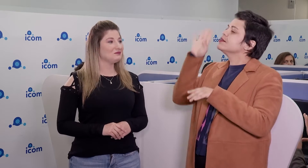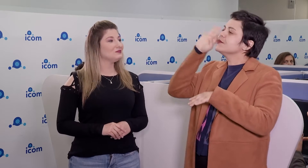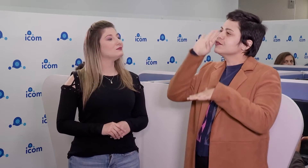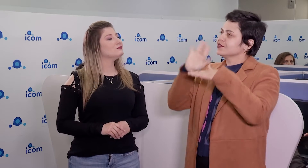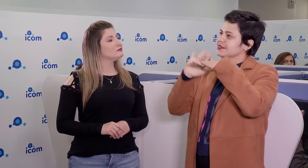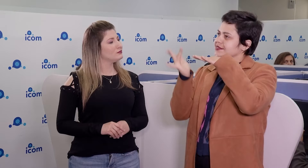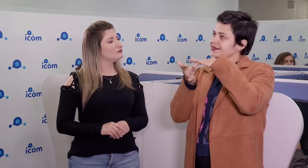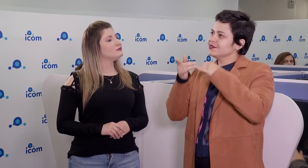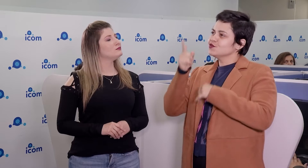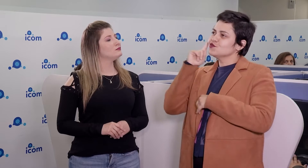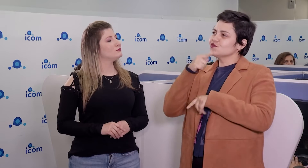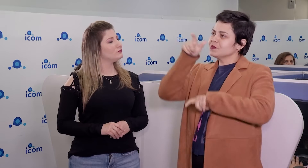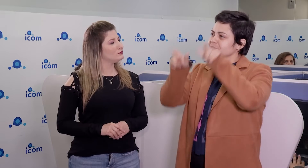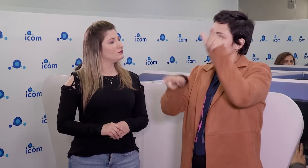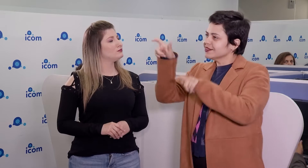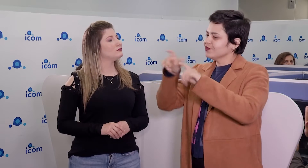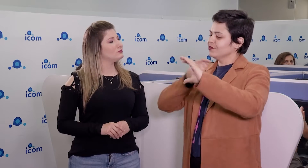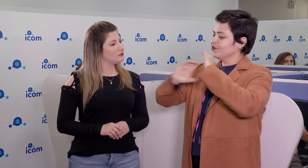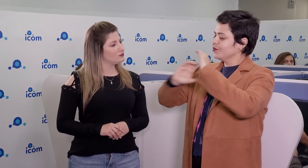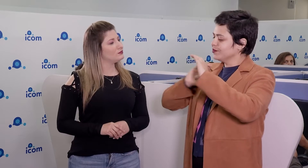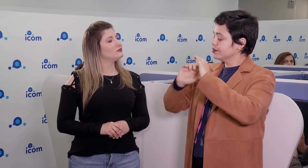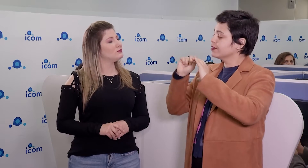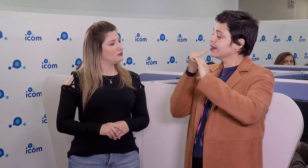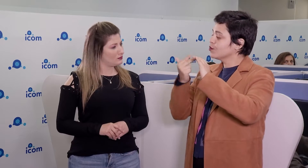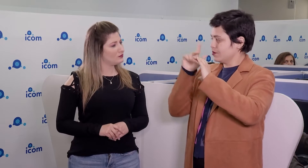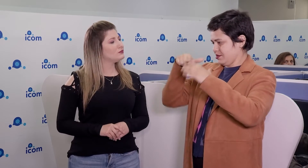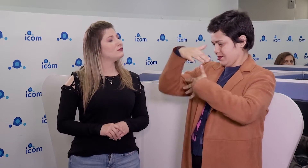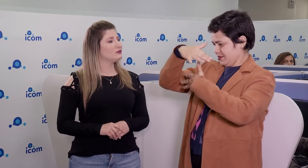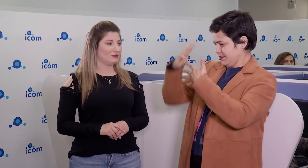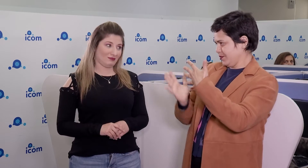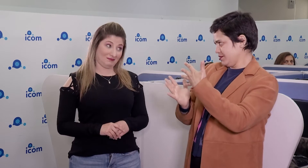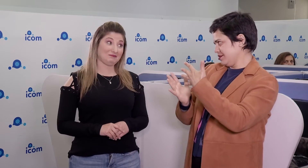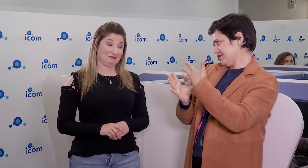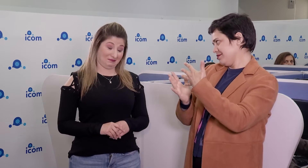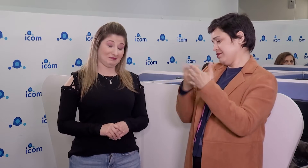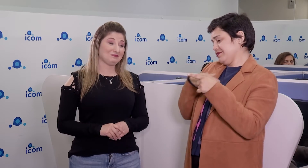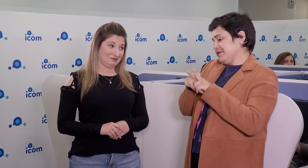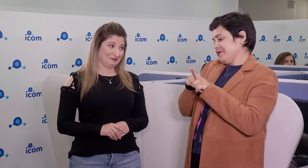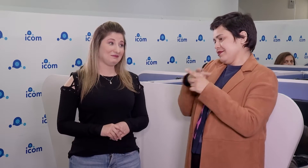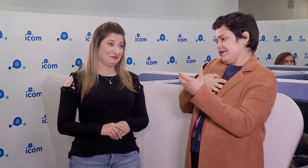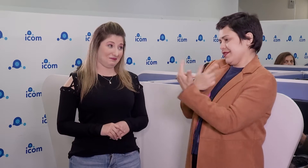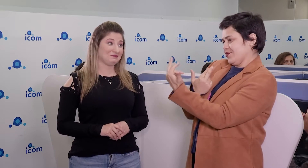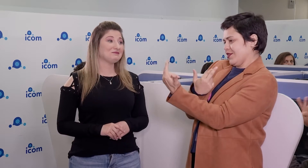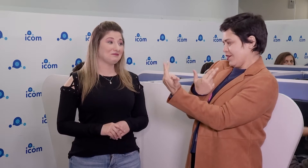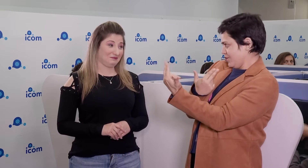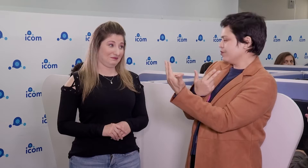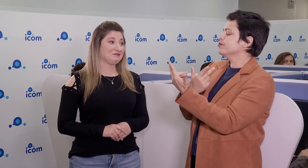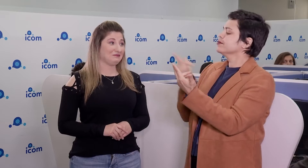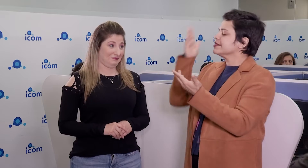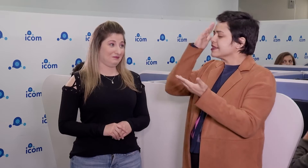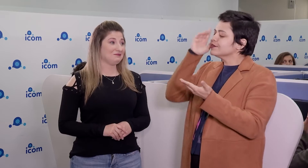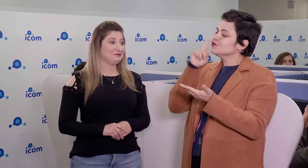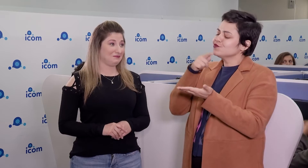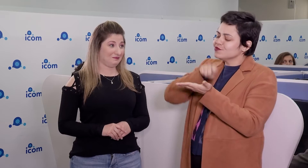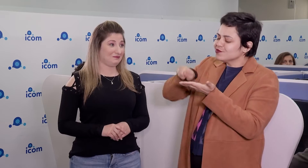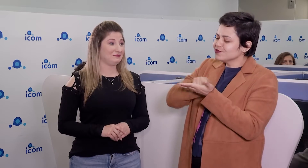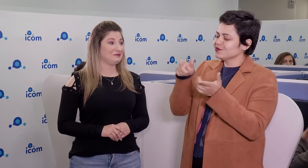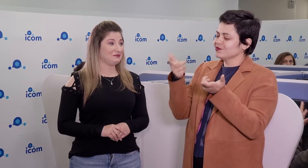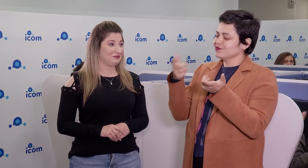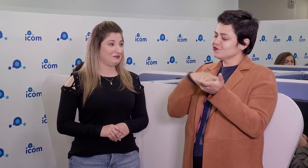surdo participando de todos esses processos, por exemplo, na rede social, comunicação com as pessoas de fora. Claro, o foco aqui é a língua de sinais, né? Ela sendo surda, utiliza a língua